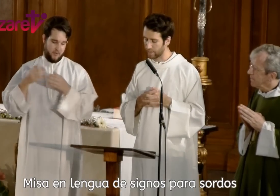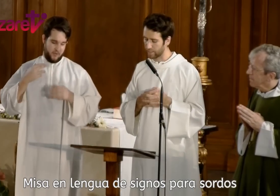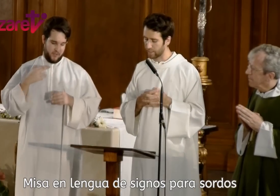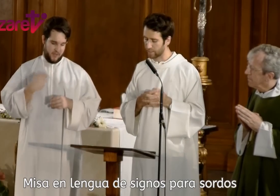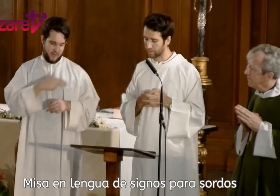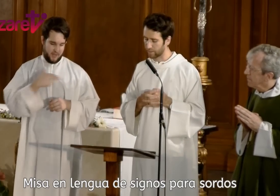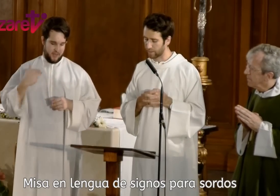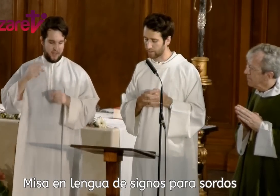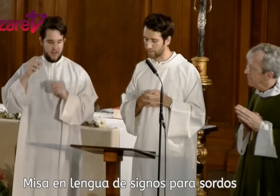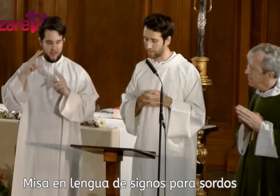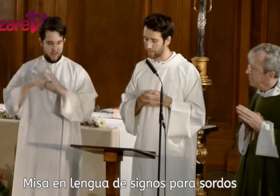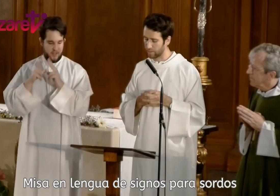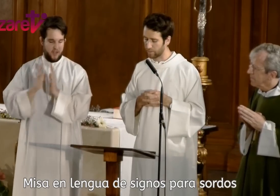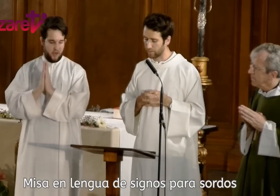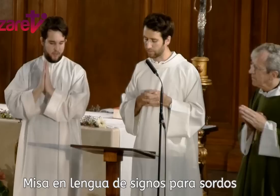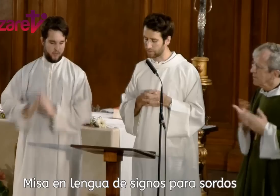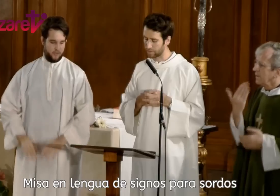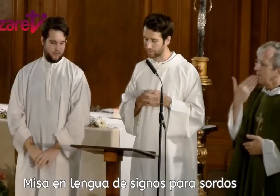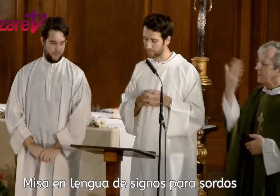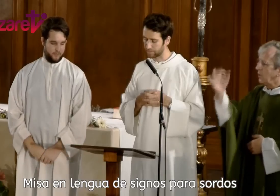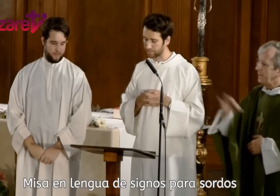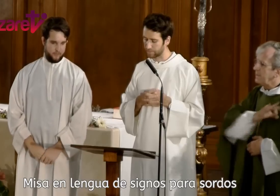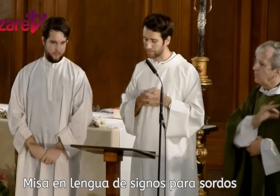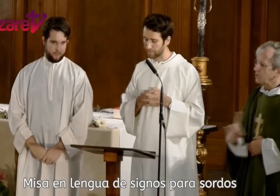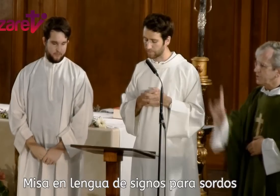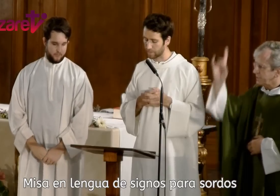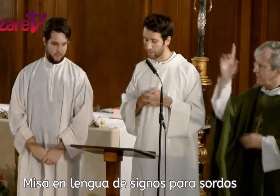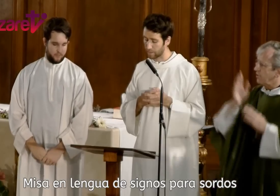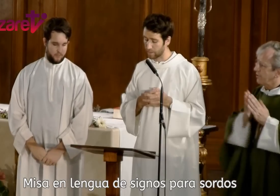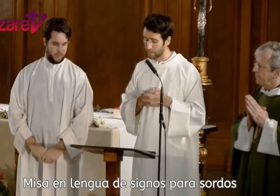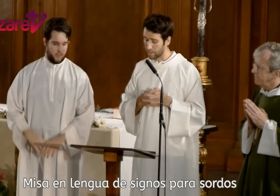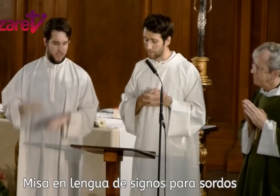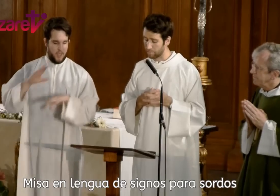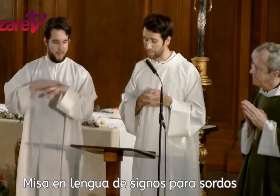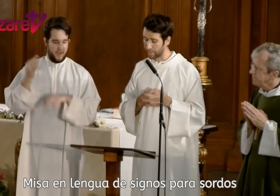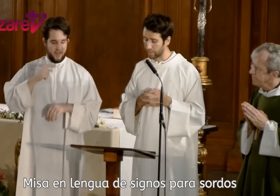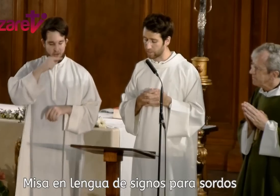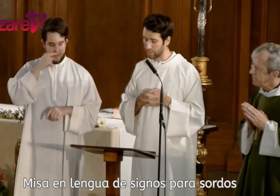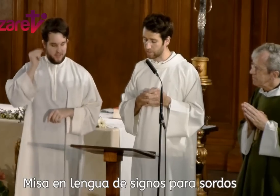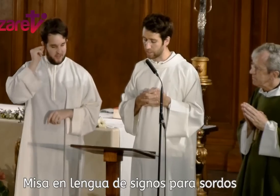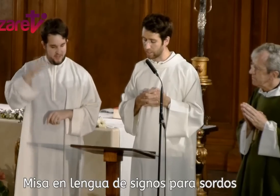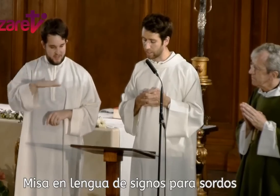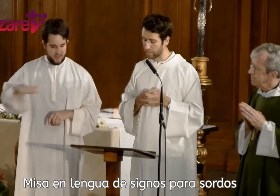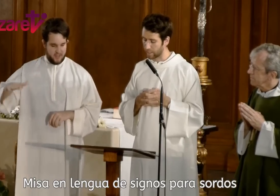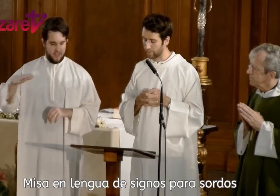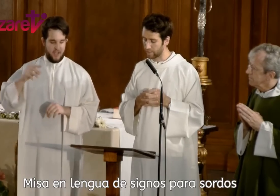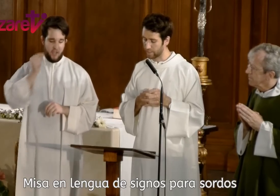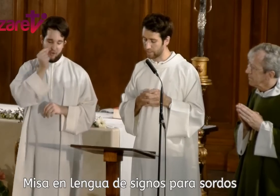y en la sociedad. Oremos. Te lo pedimos, Señor. Para que los niños y niñas, adolescentes